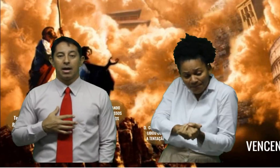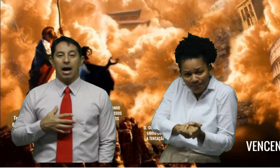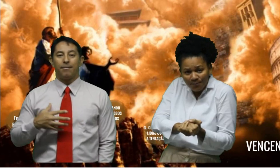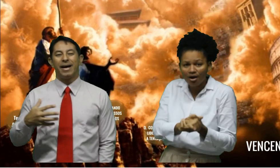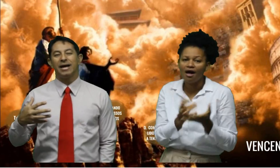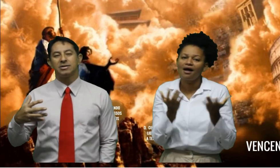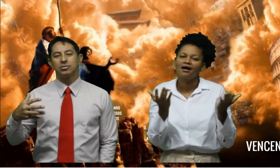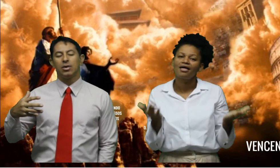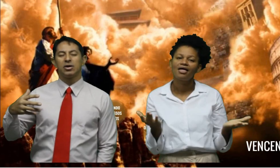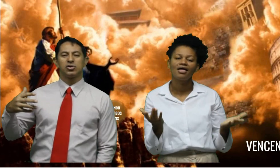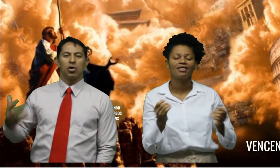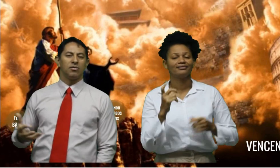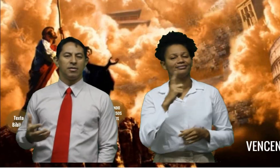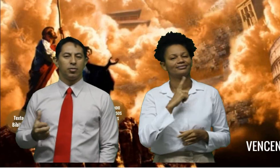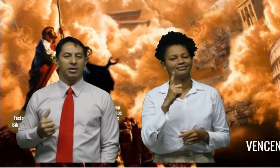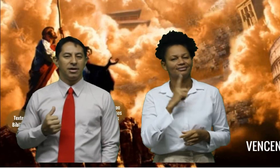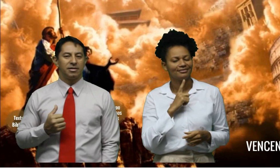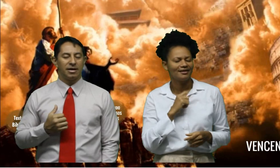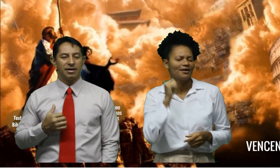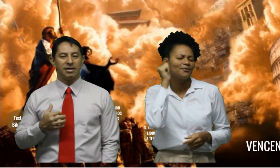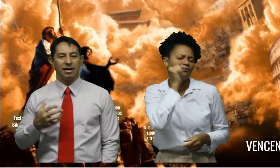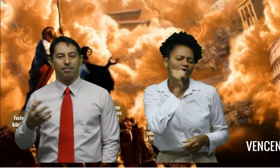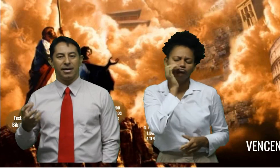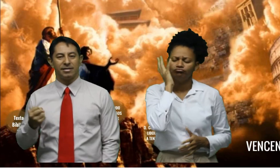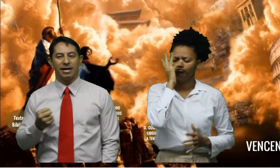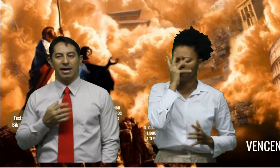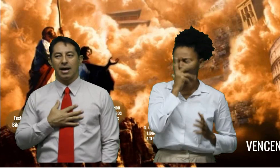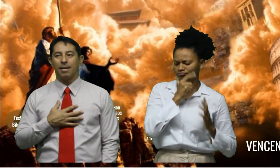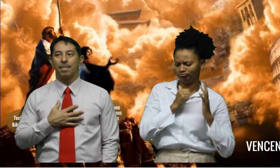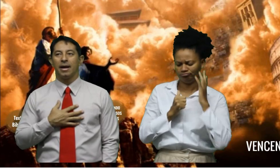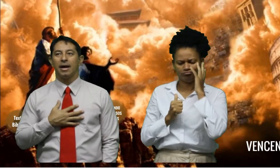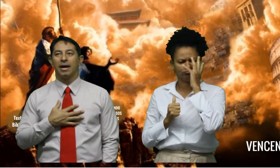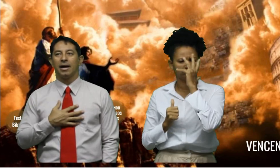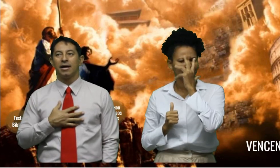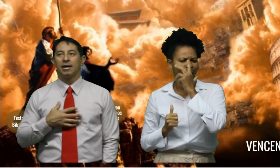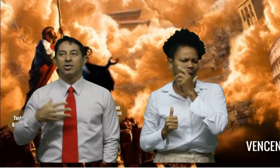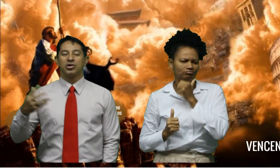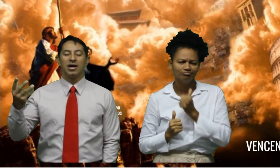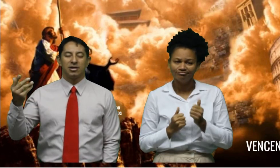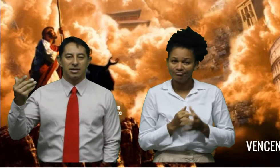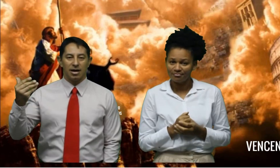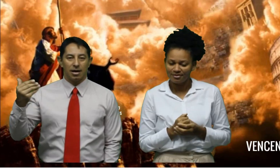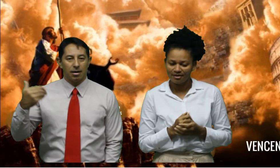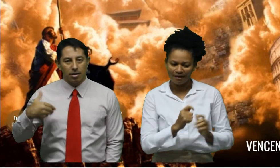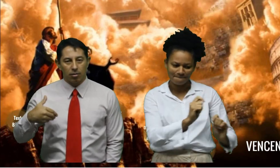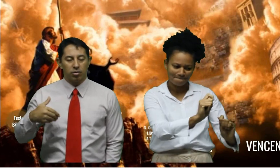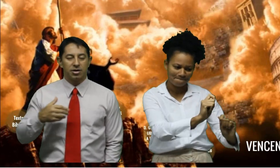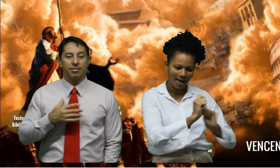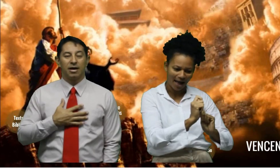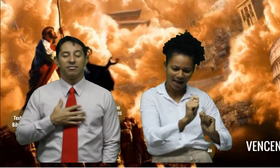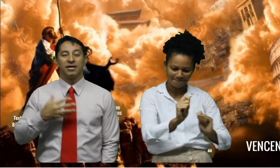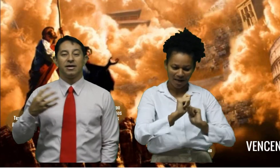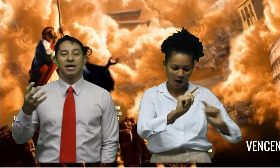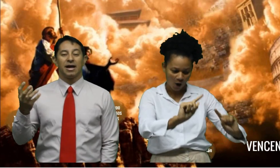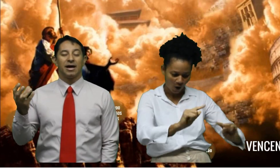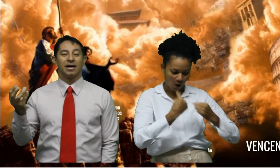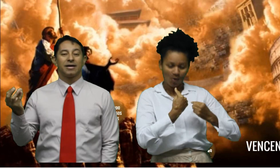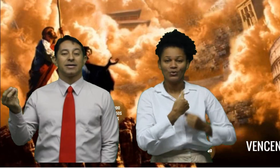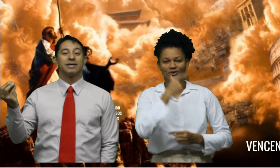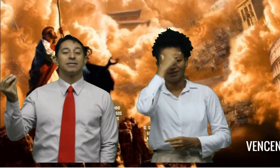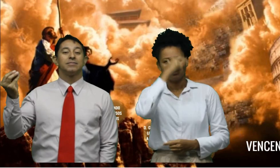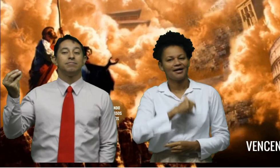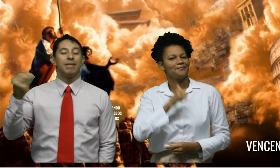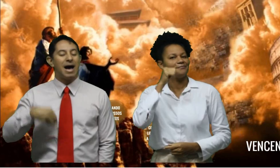então aparece uma jovem bonita e de repente ela tenta contra a minha vida,